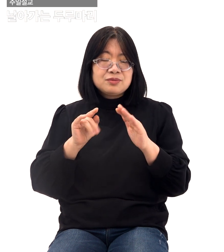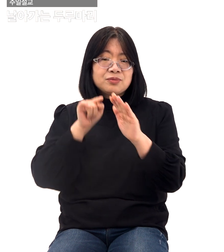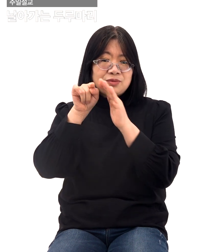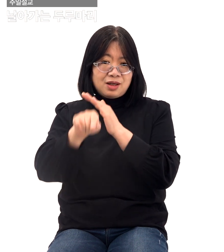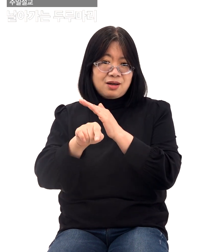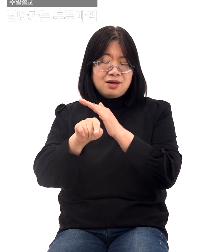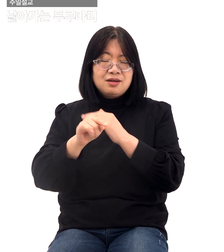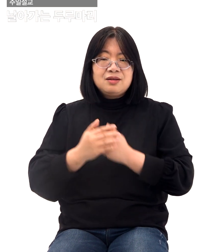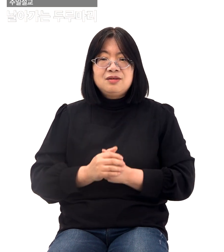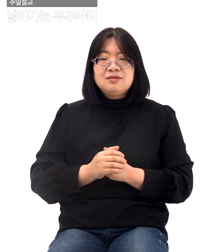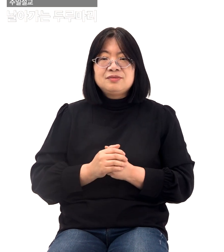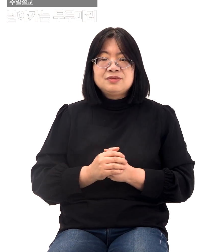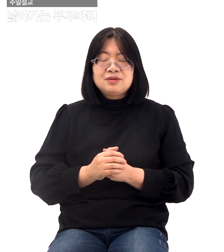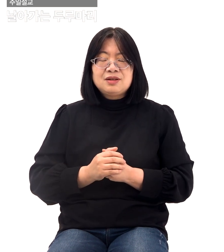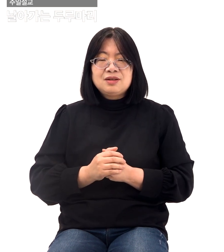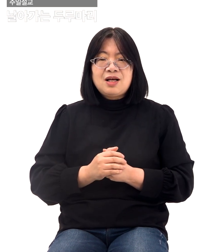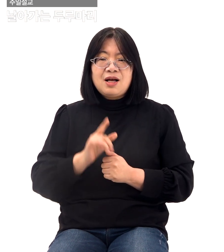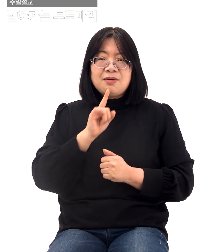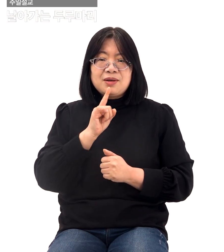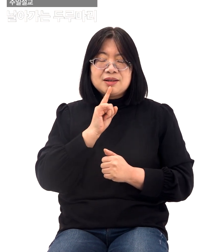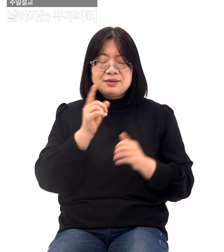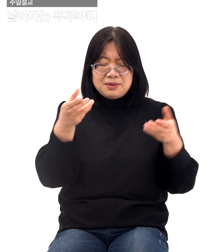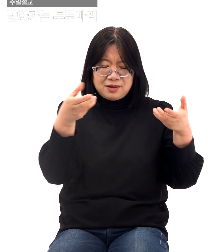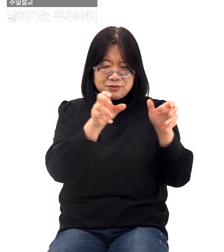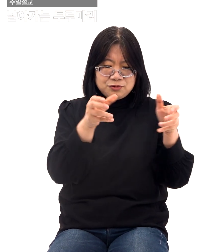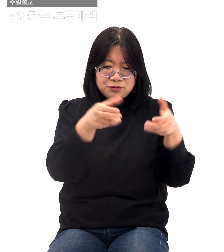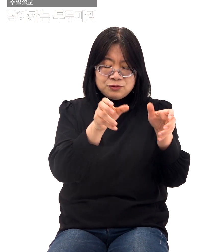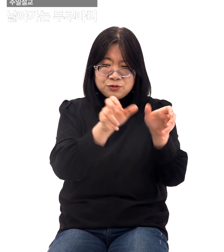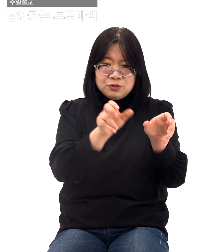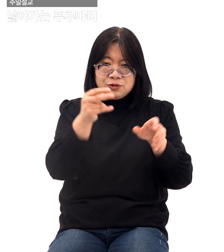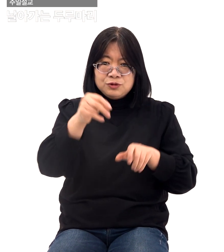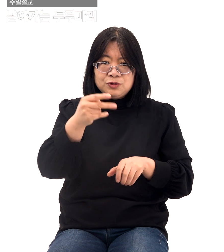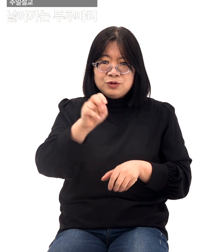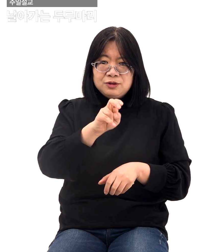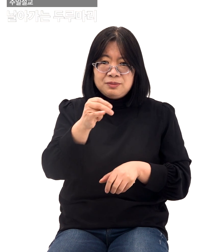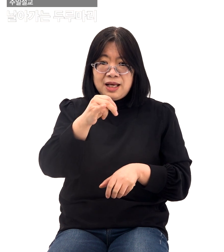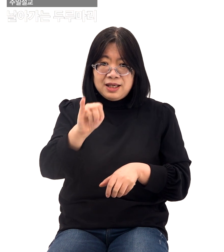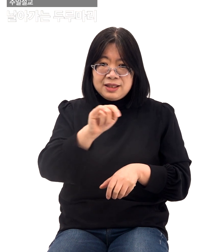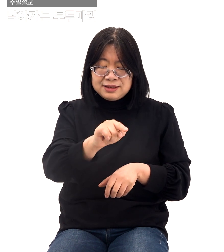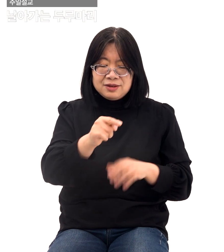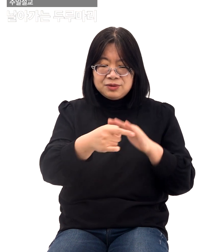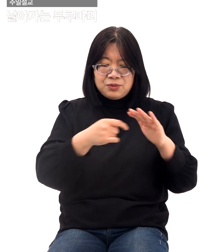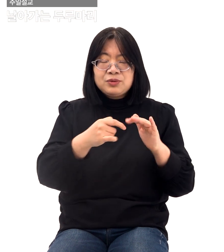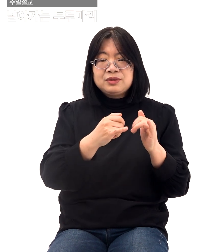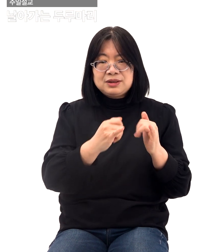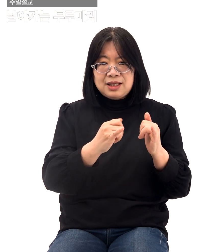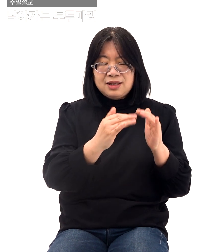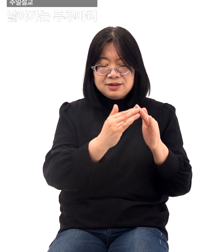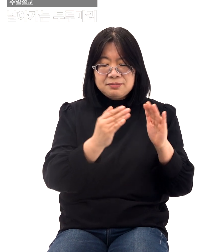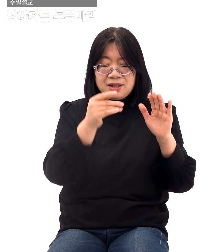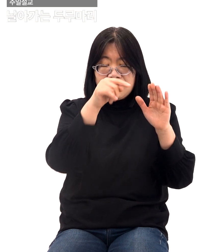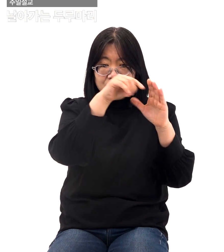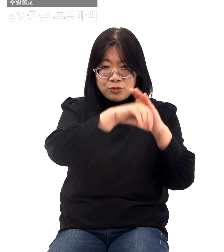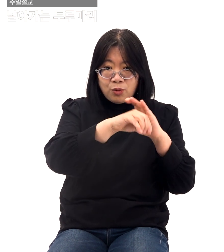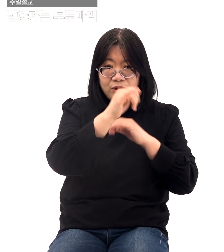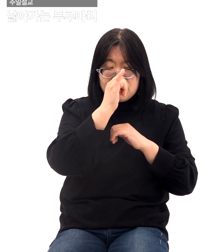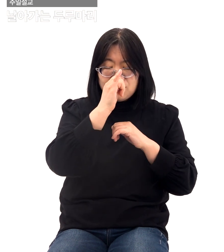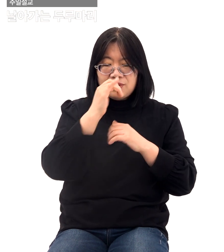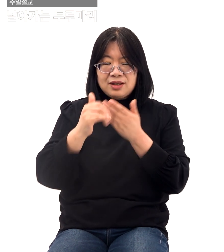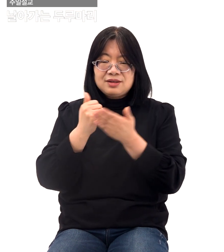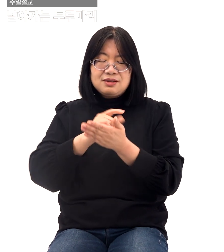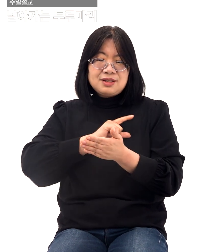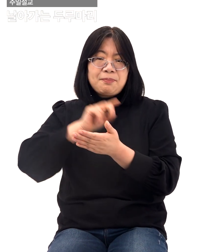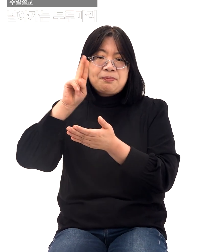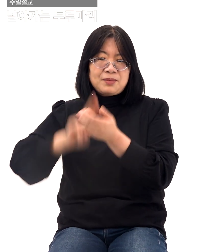들어가서 뭐가요? 그 말씀의 두루마리가 그 집에 도둑질하던 자의 집에 들어가고 하나님의